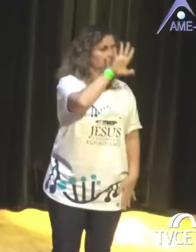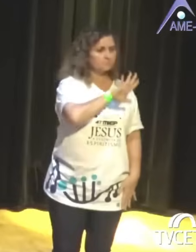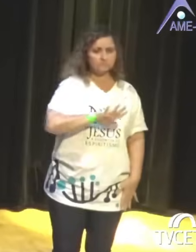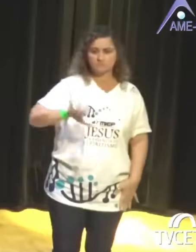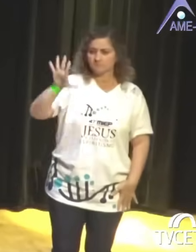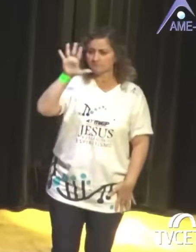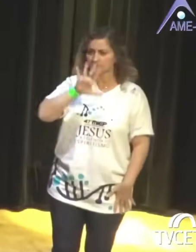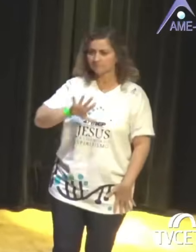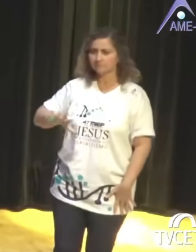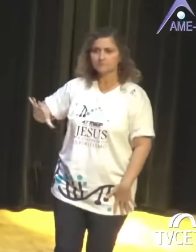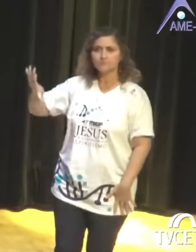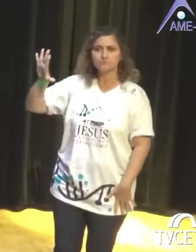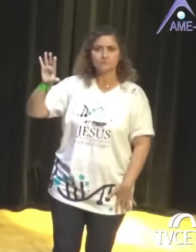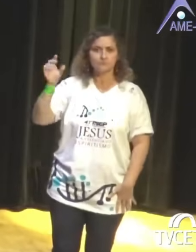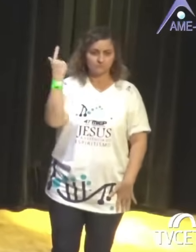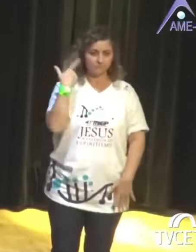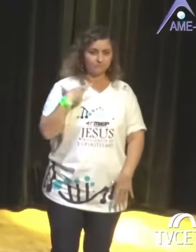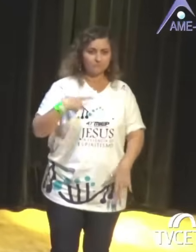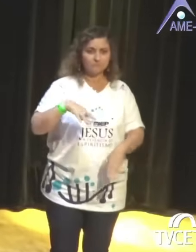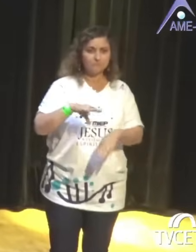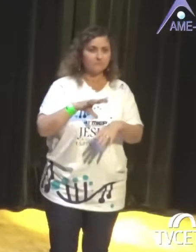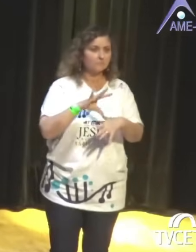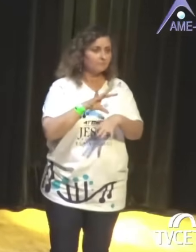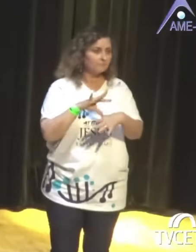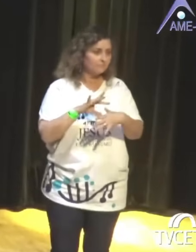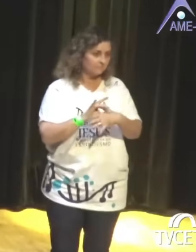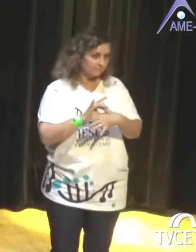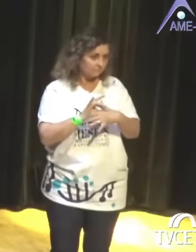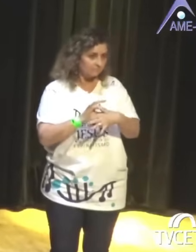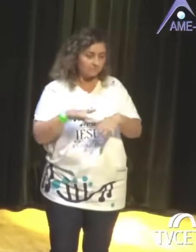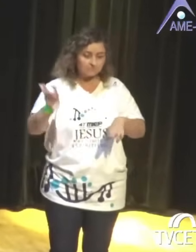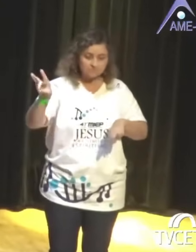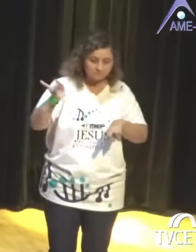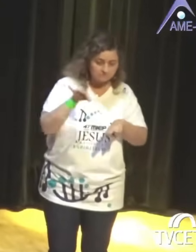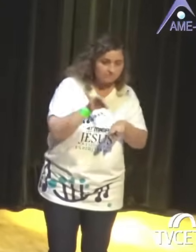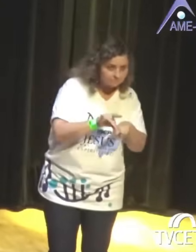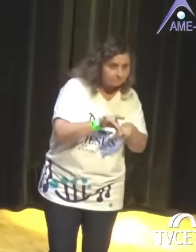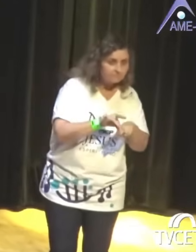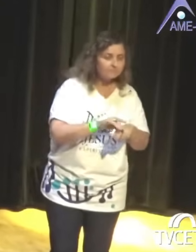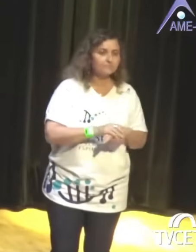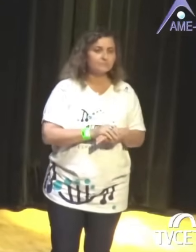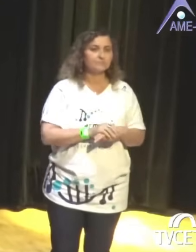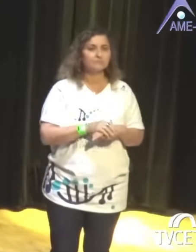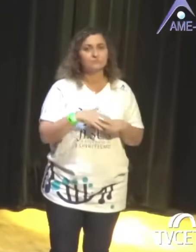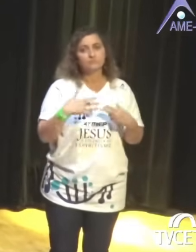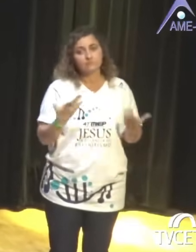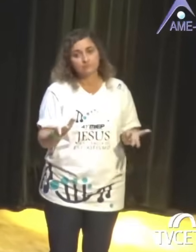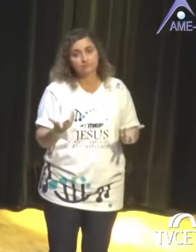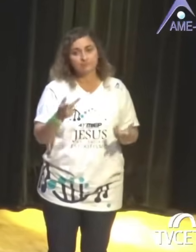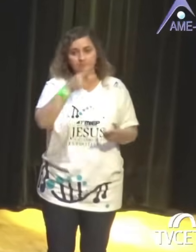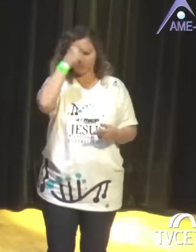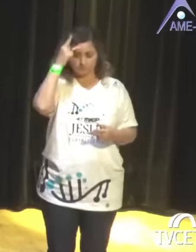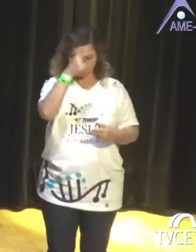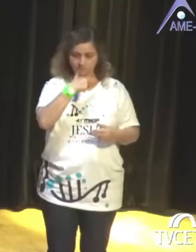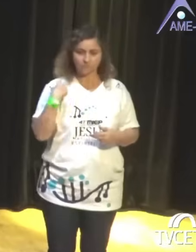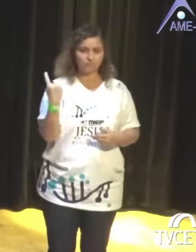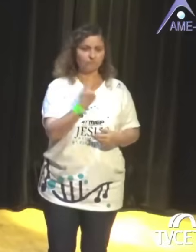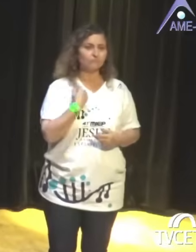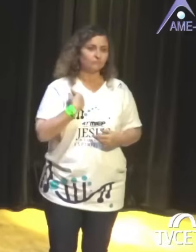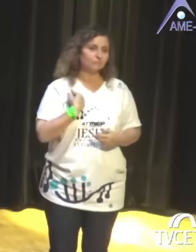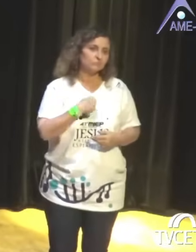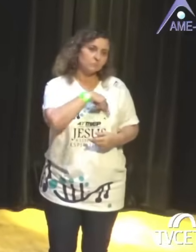espaço dos vivos e no caso os vivos seríamos